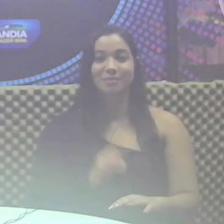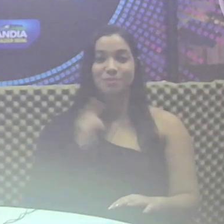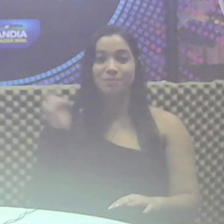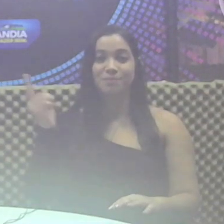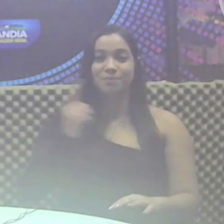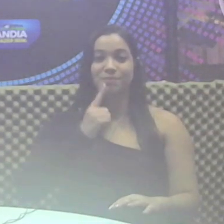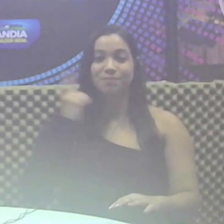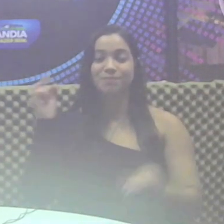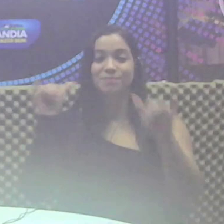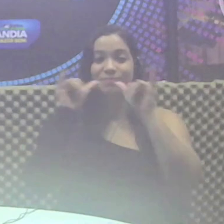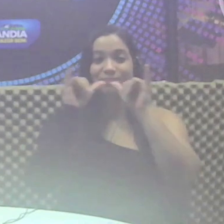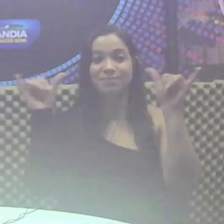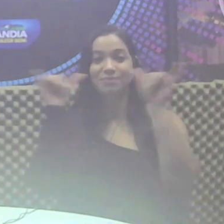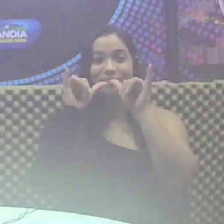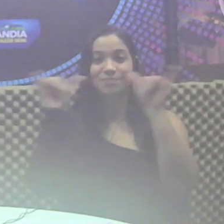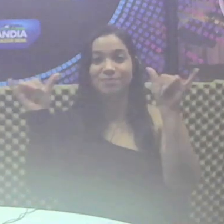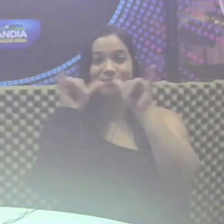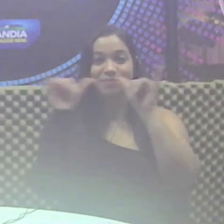Giro de